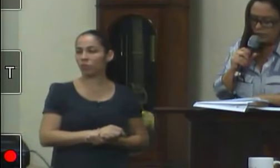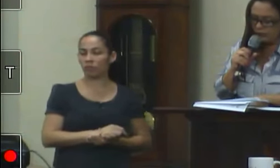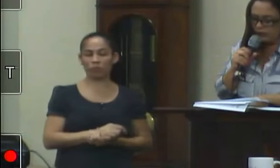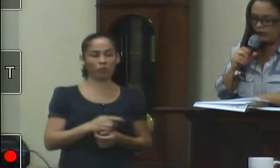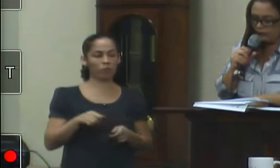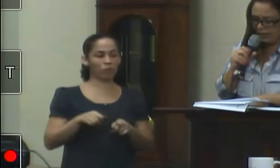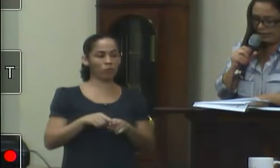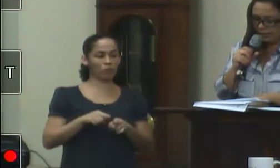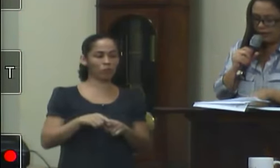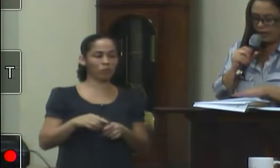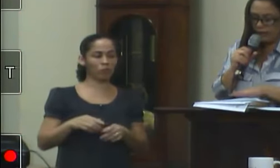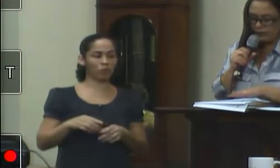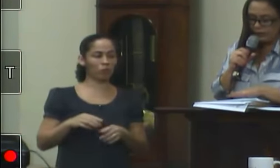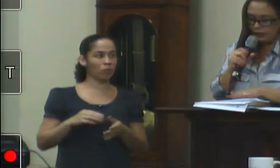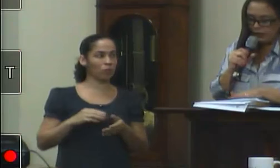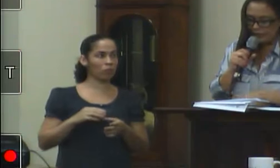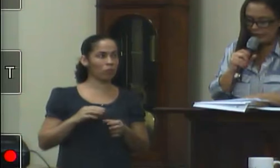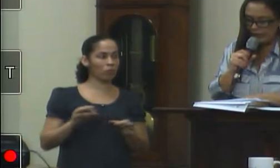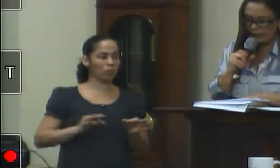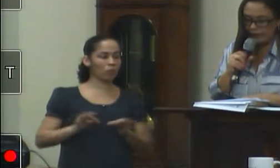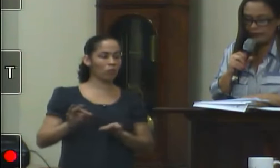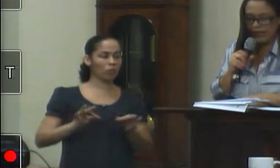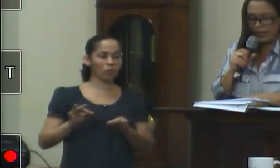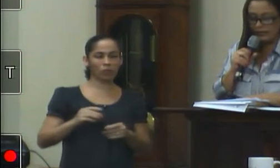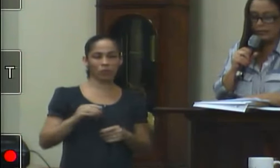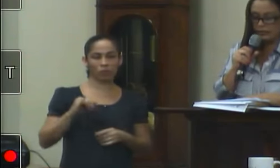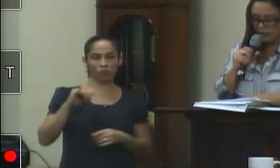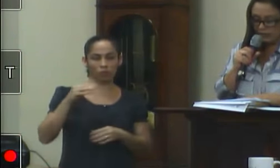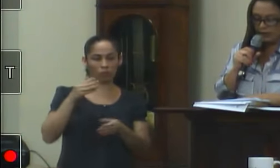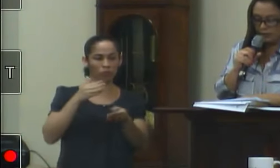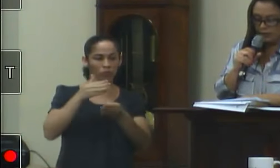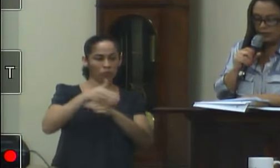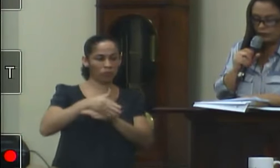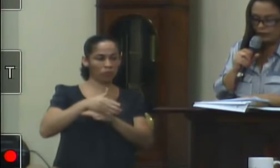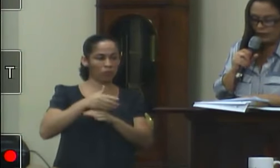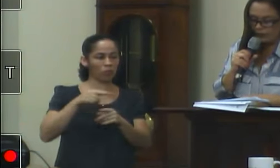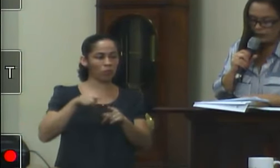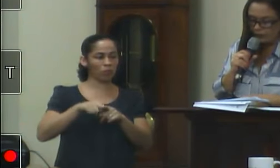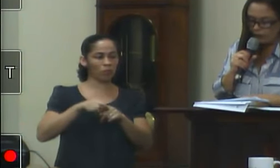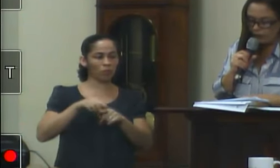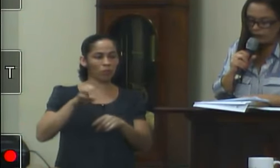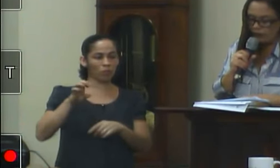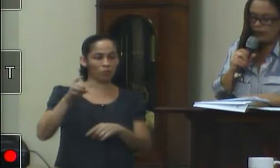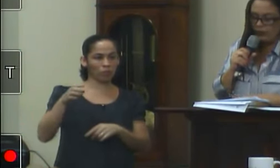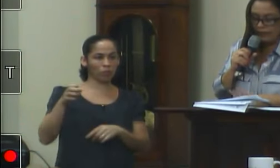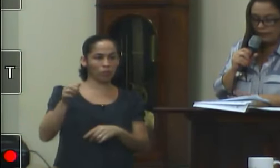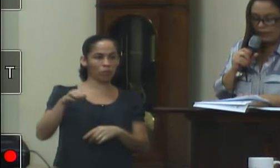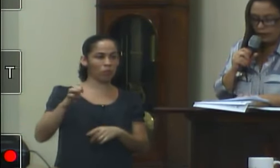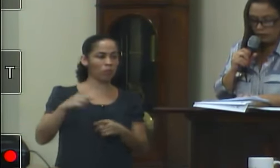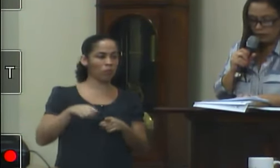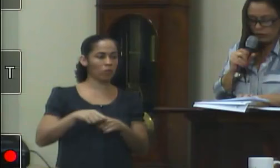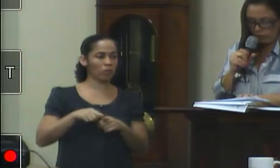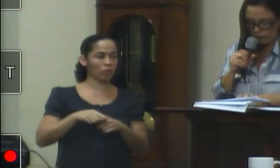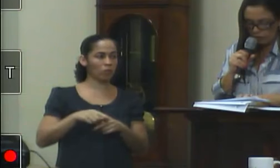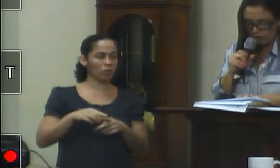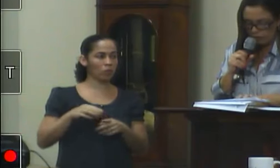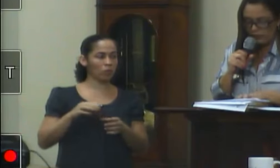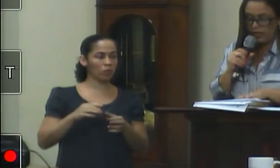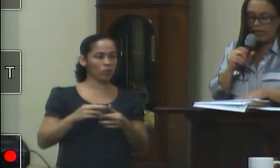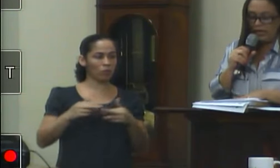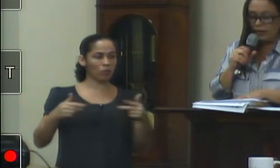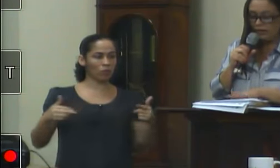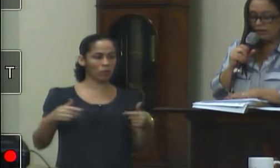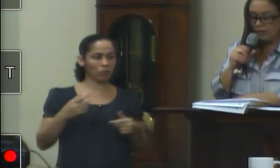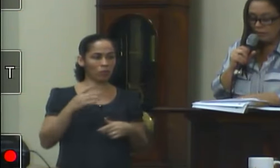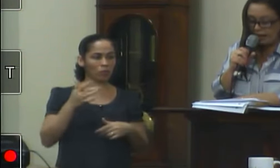Estão no controle interno, aguardando parecer, essas dos exames, cujo eu falei agora há pouco, material odontológico.